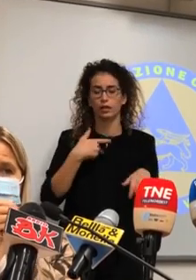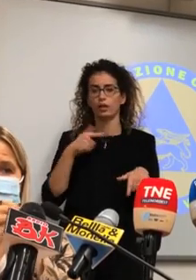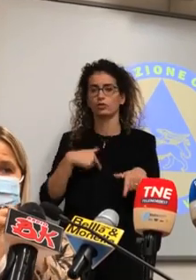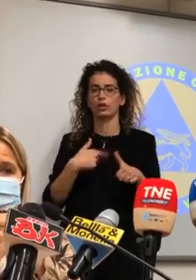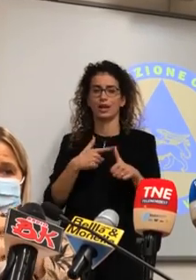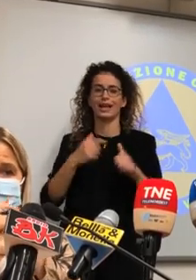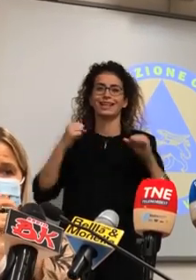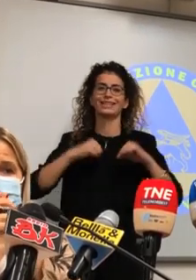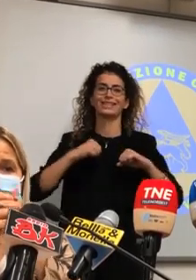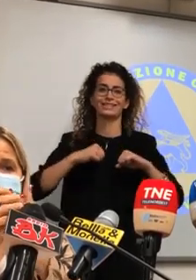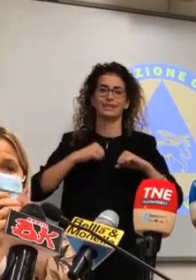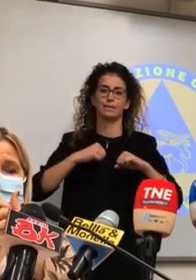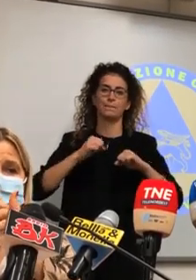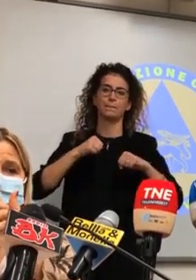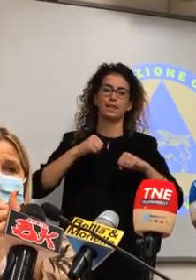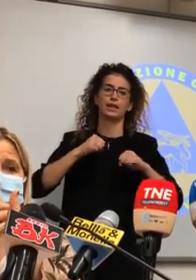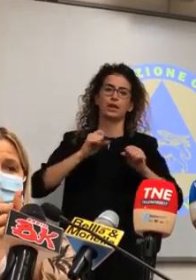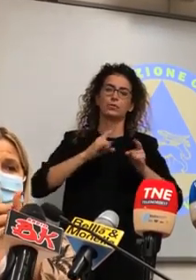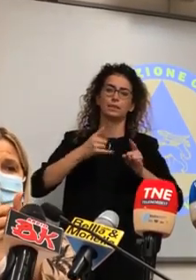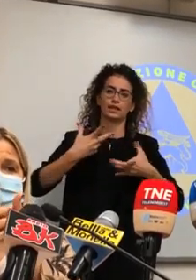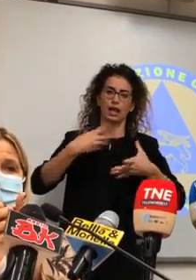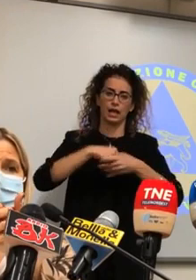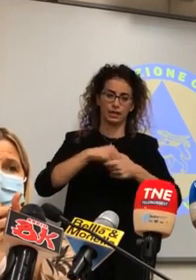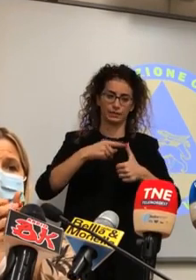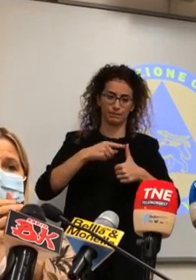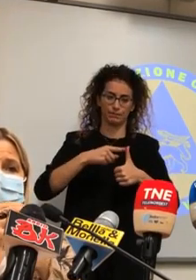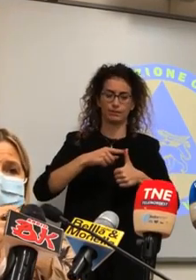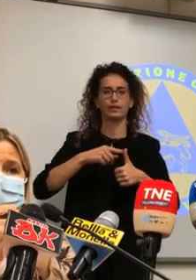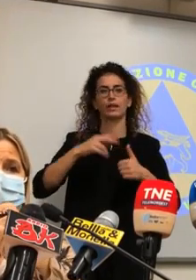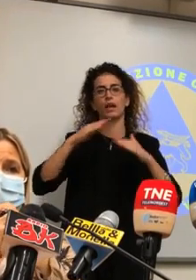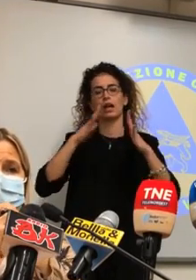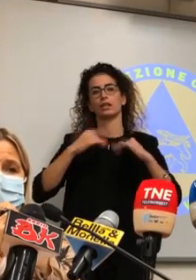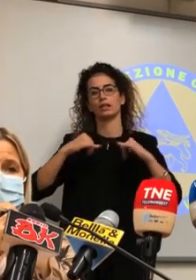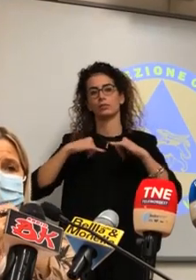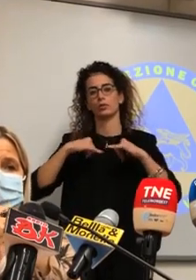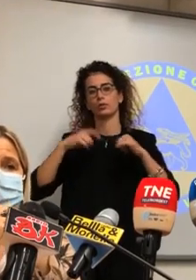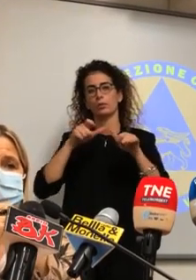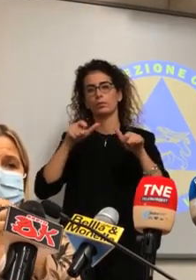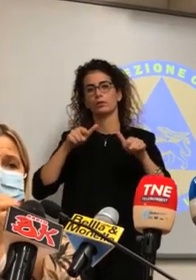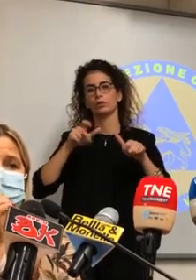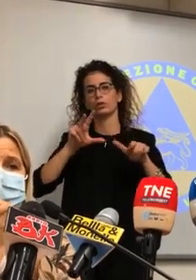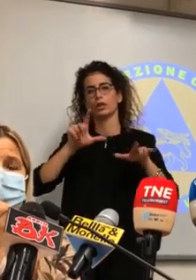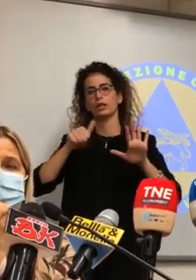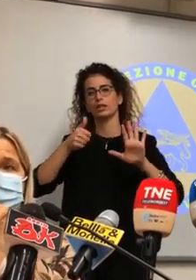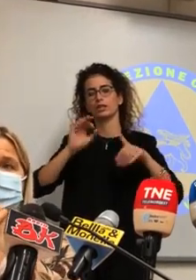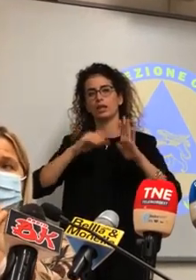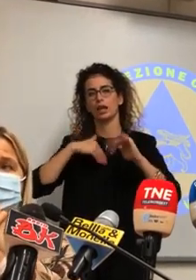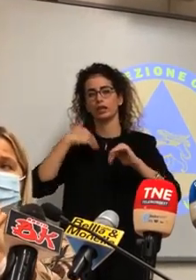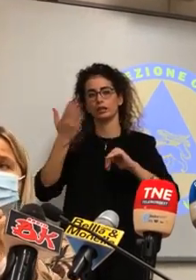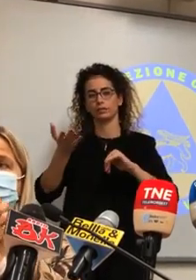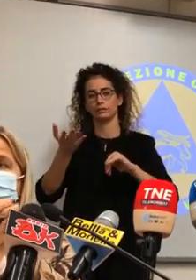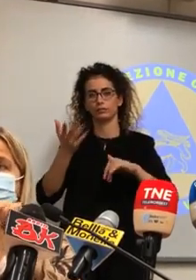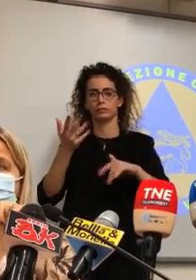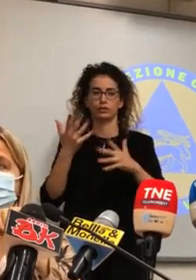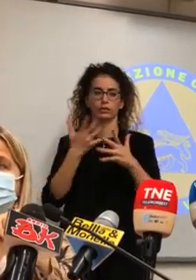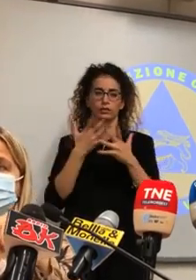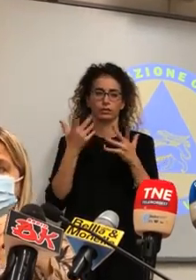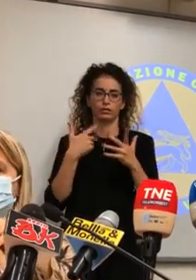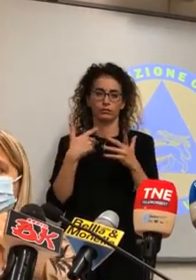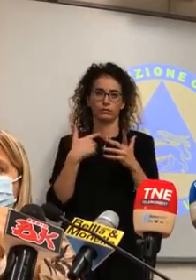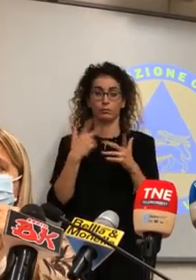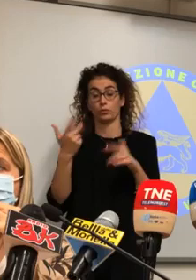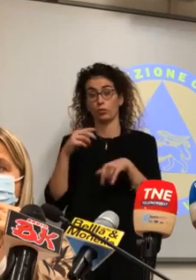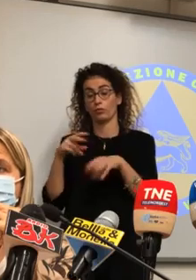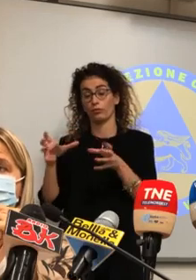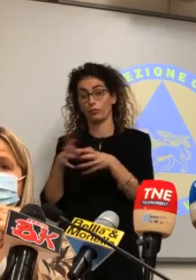sanitari, RSA e tutti gli over sopra i 60. Ovviamente le due categorie più aggredite, oltre ai